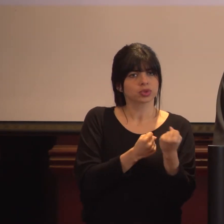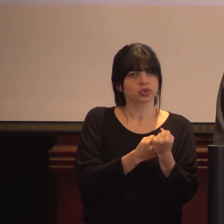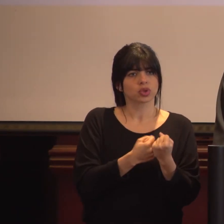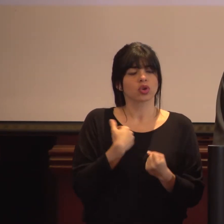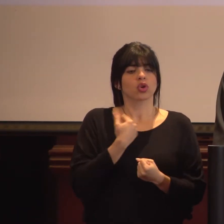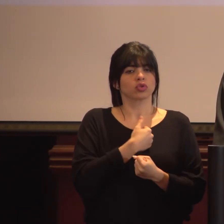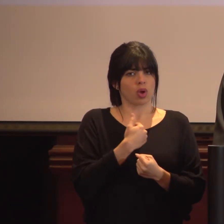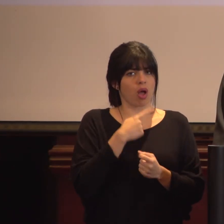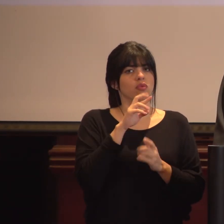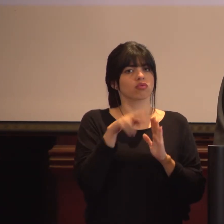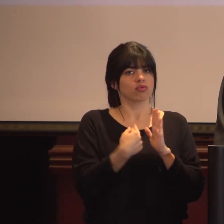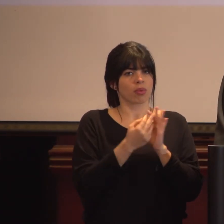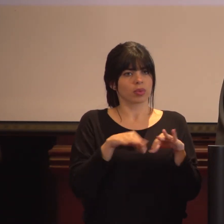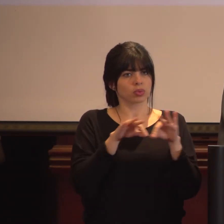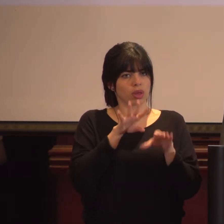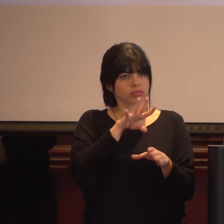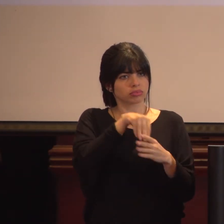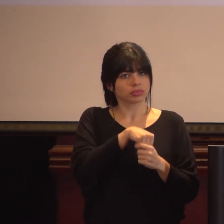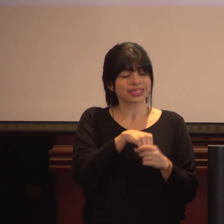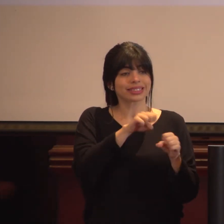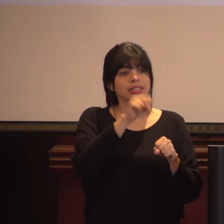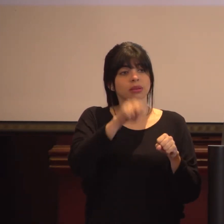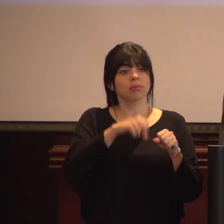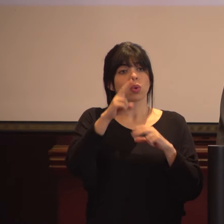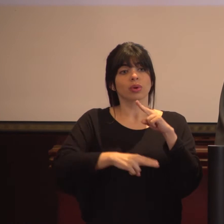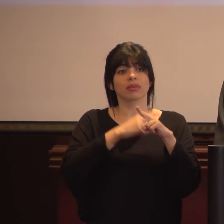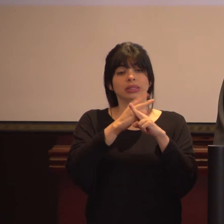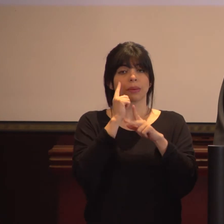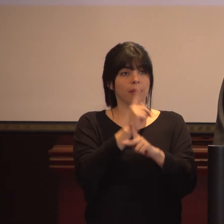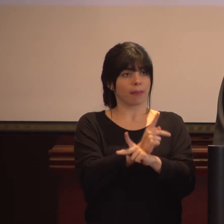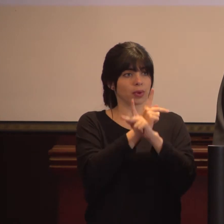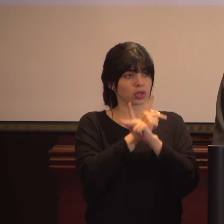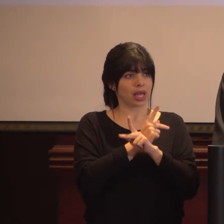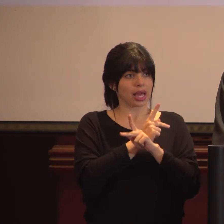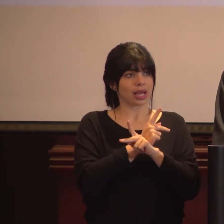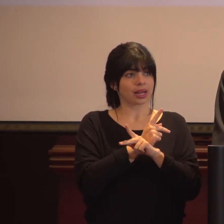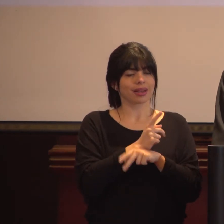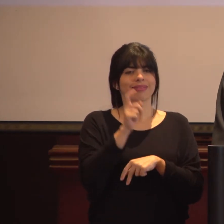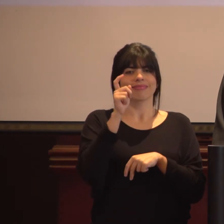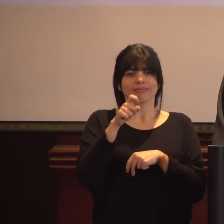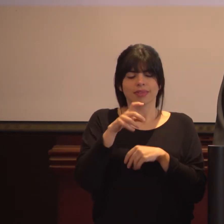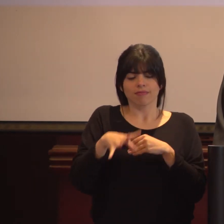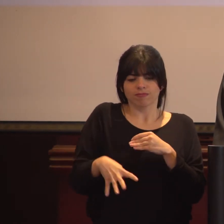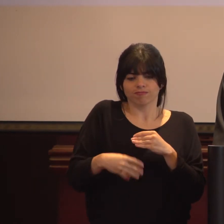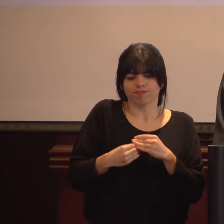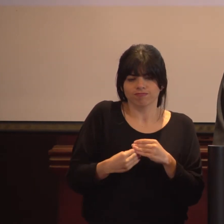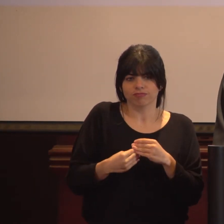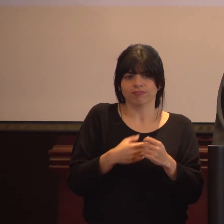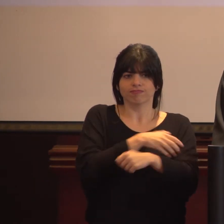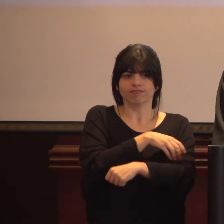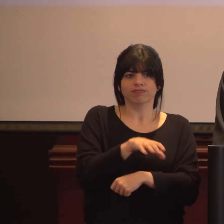tenemos un rol que jugar el sistema Universal de protección ha de ser complementado y